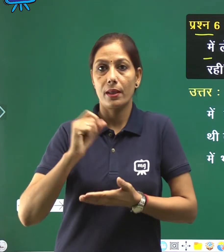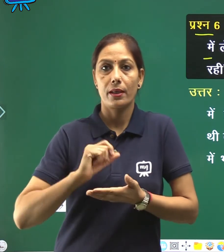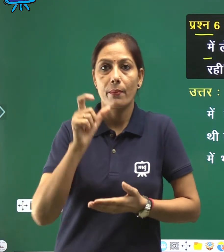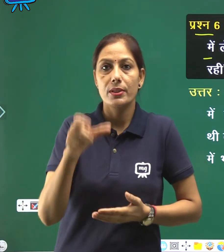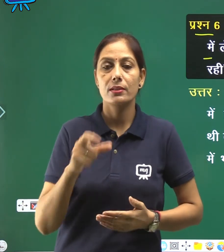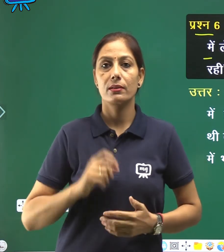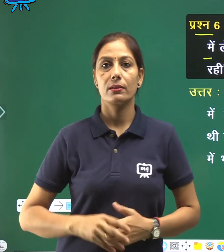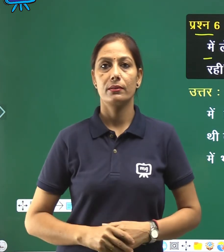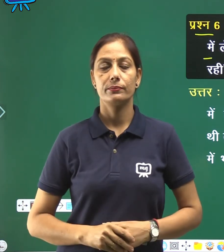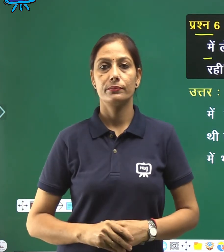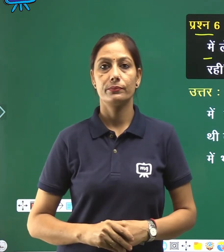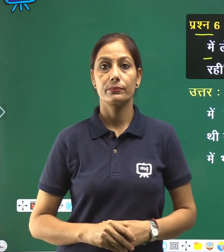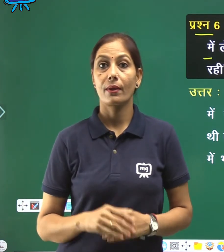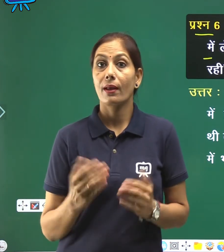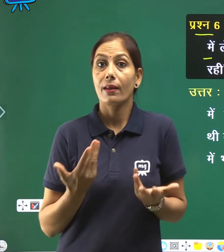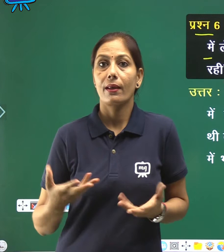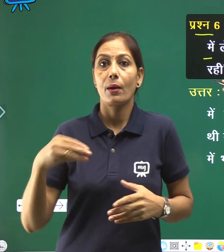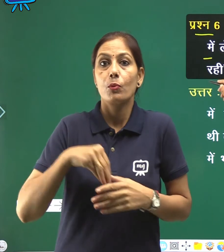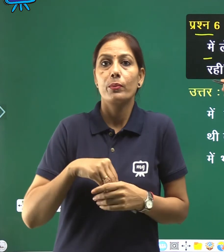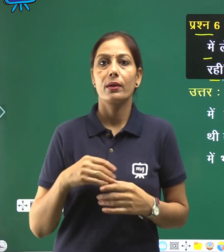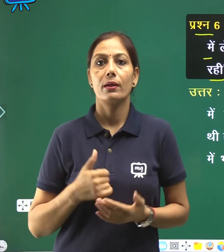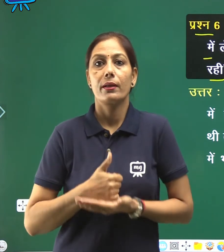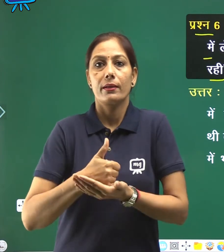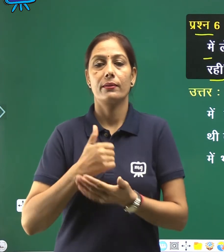की क्या भूमिका रही?